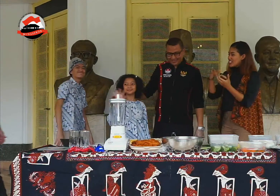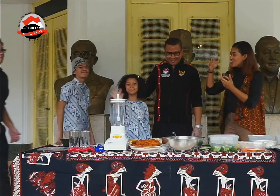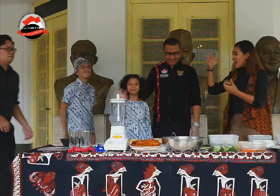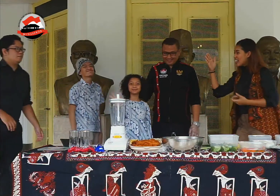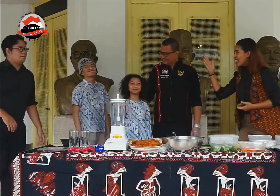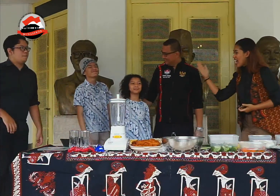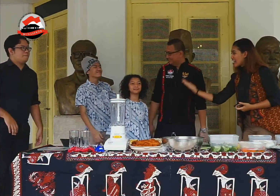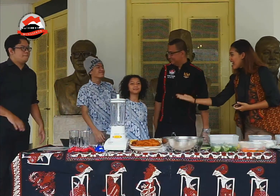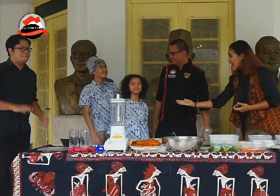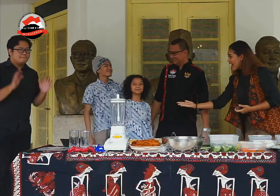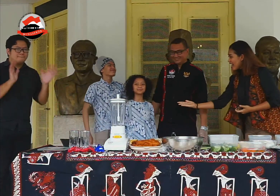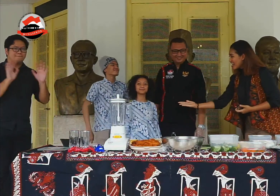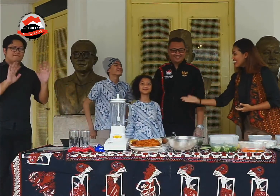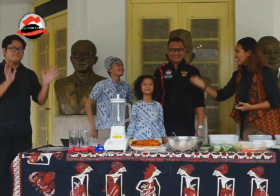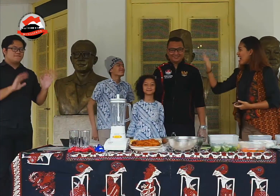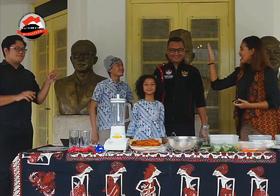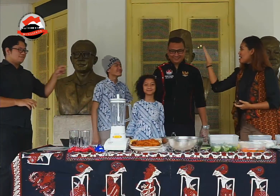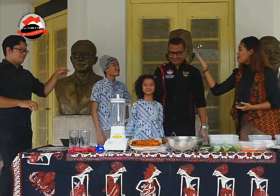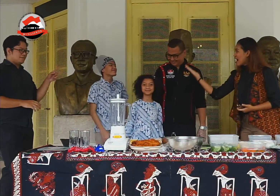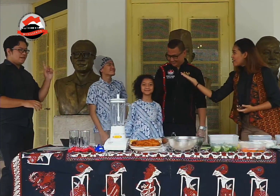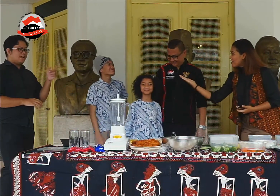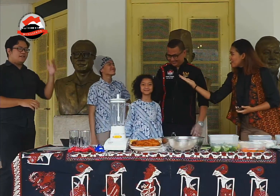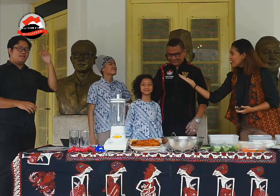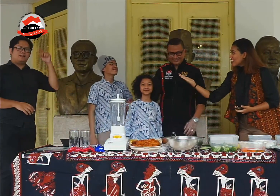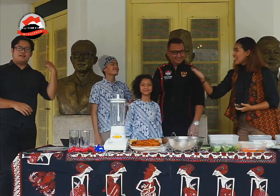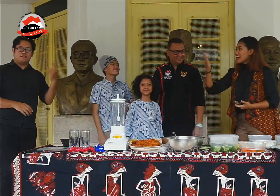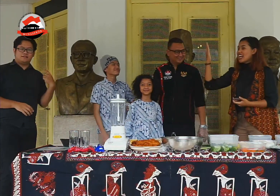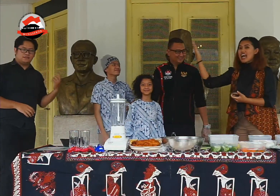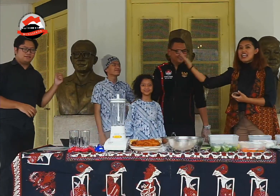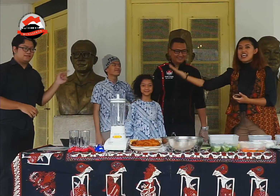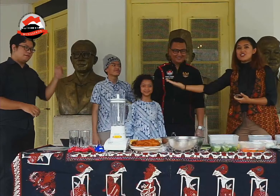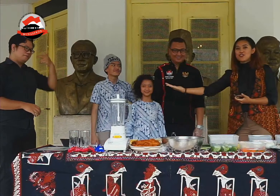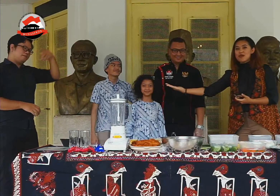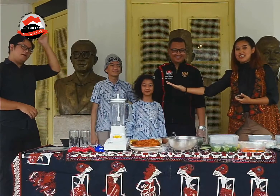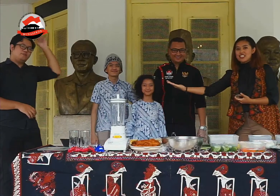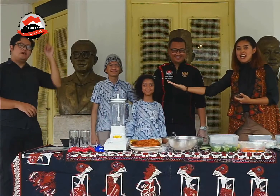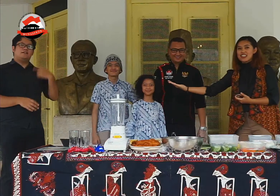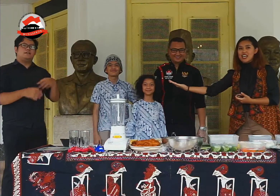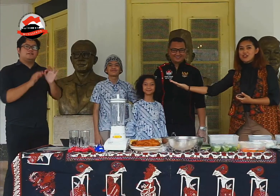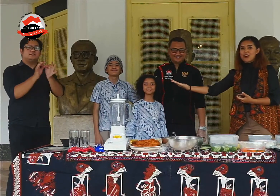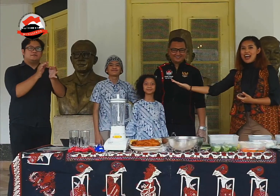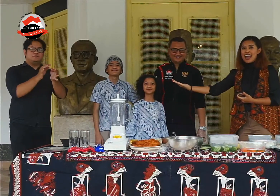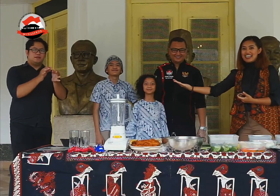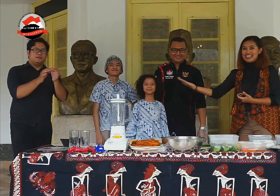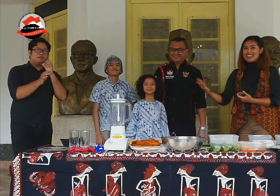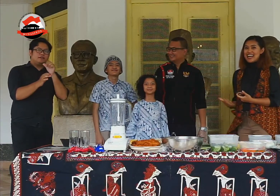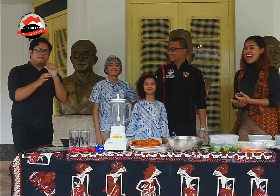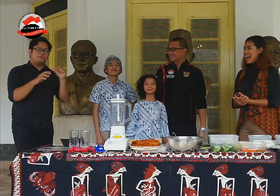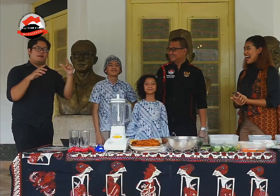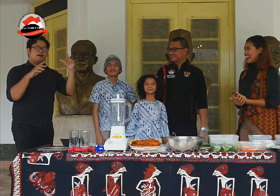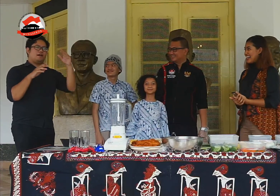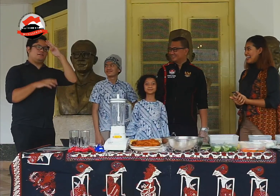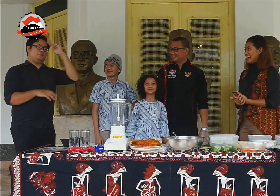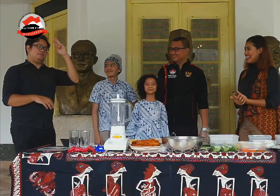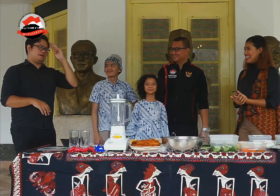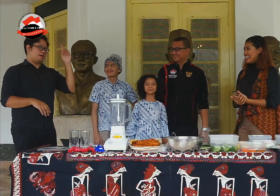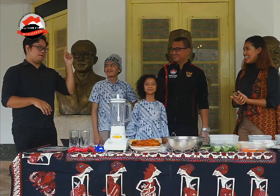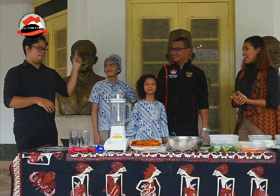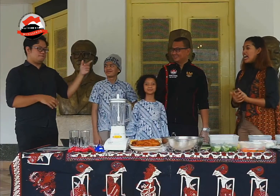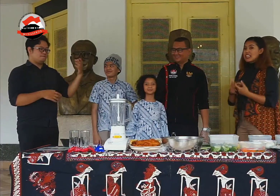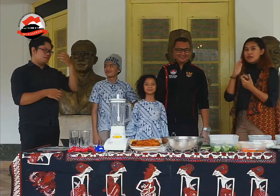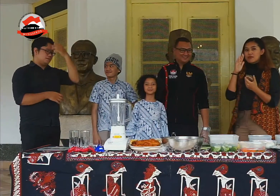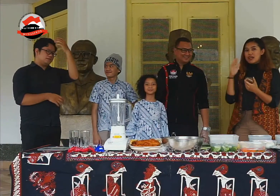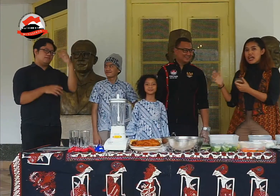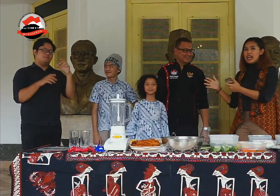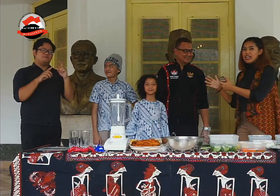dan ini juga ada Nada, ada Paul, dan ada juru bahasa isyarat yaitu Kak Andika.